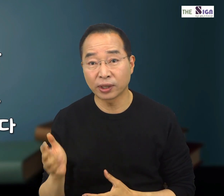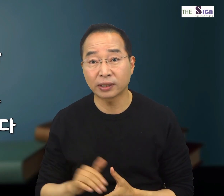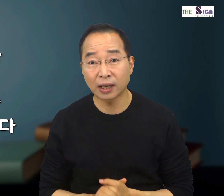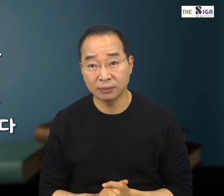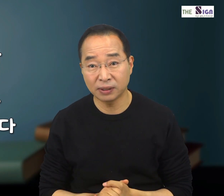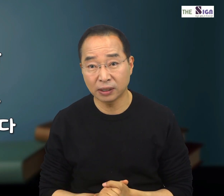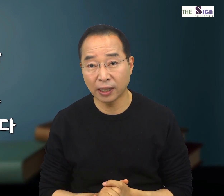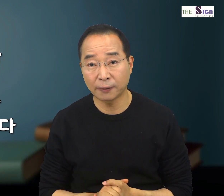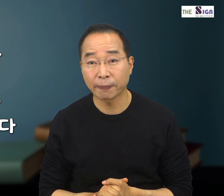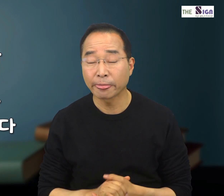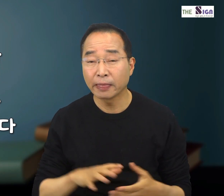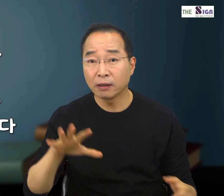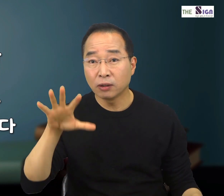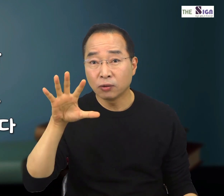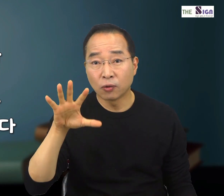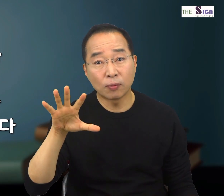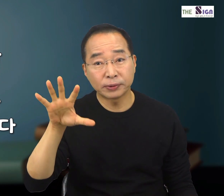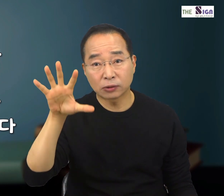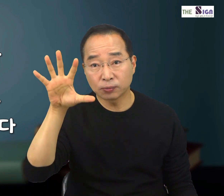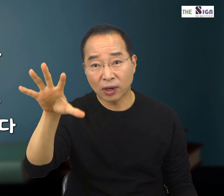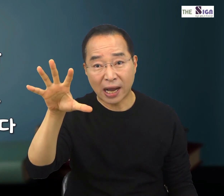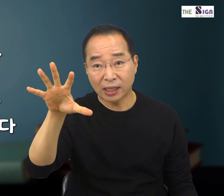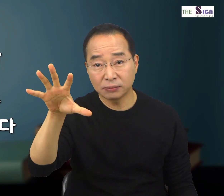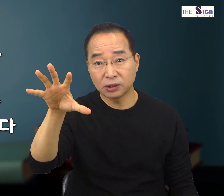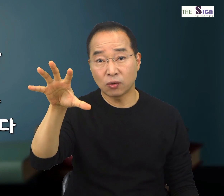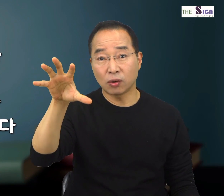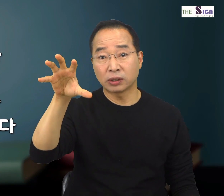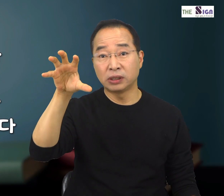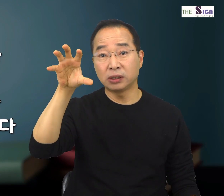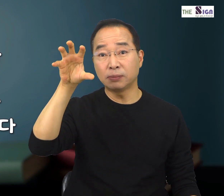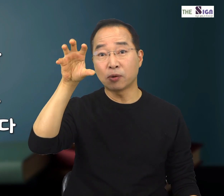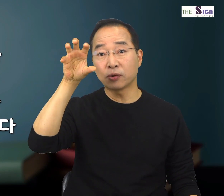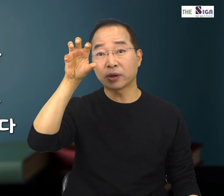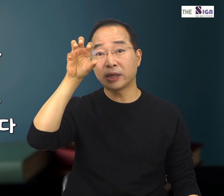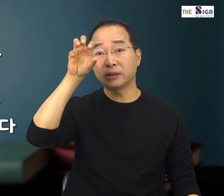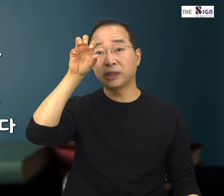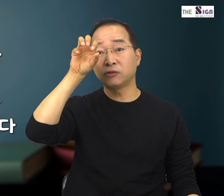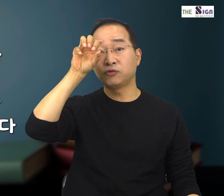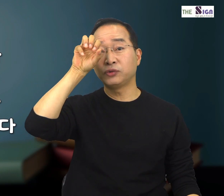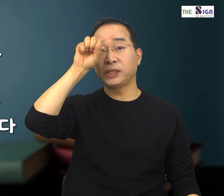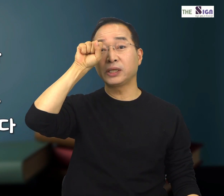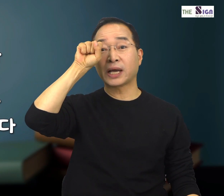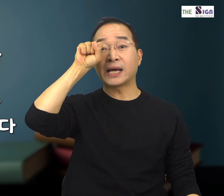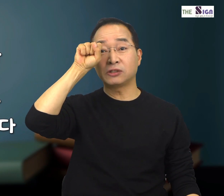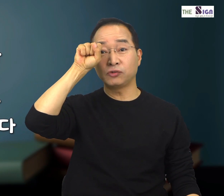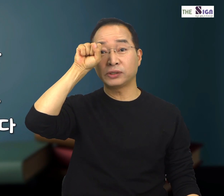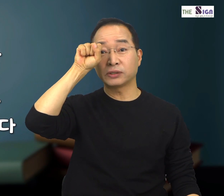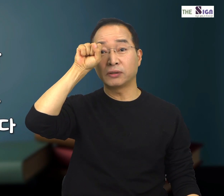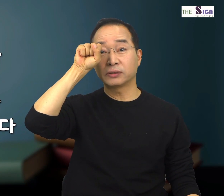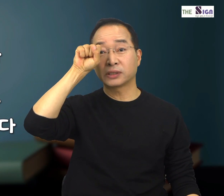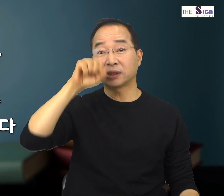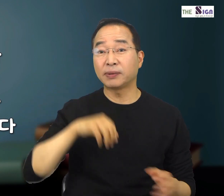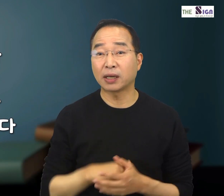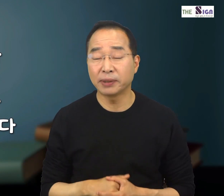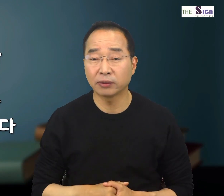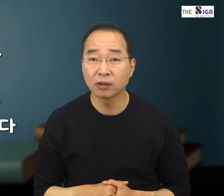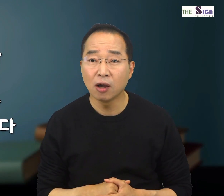목격했다는 의미인데 요것보다 좀 더 강한 의미로 그 목격했는데 눈이 가지고 있어. 다시 말하면